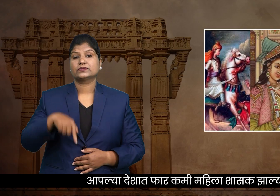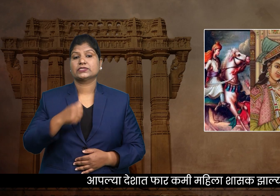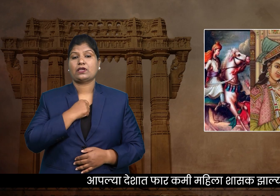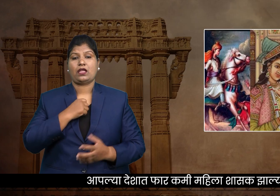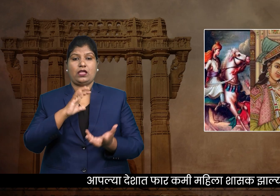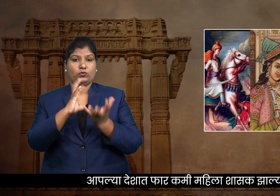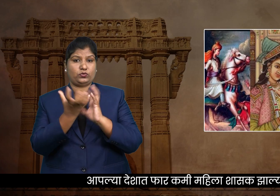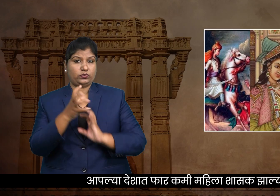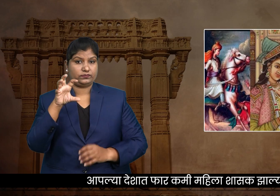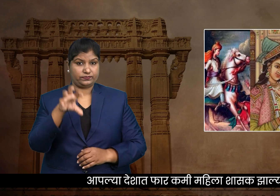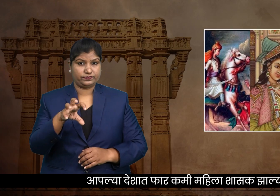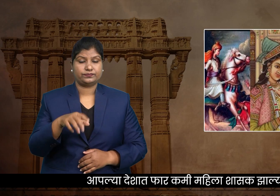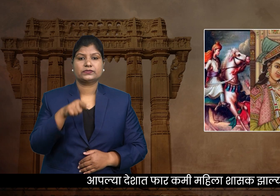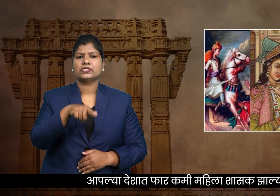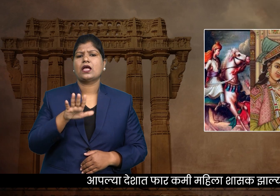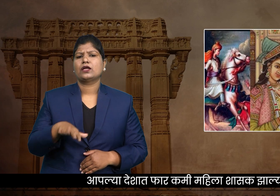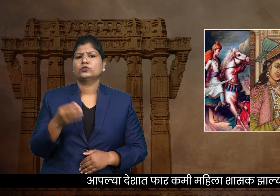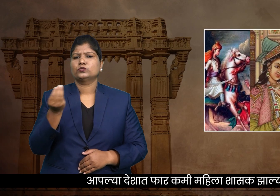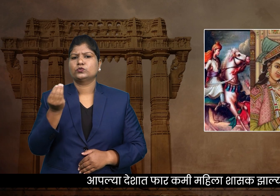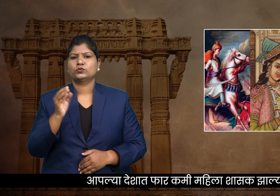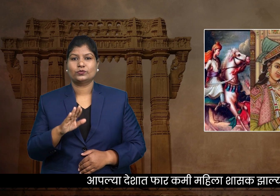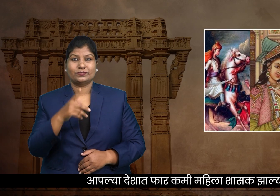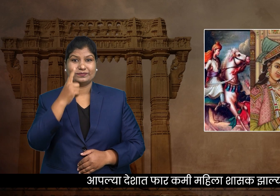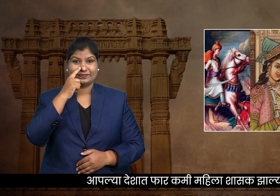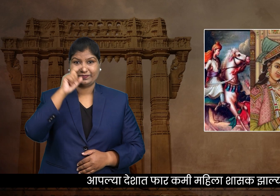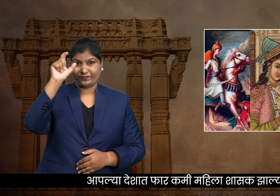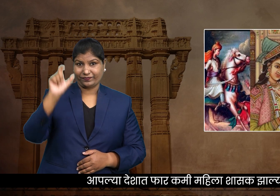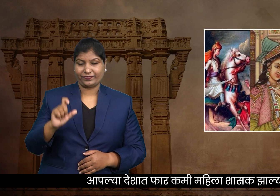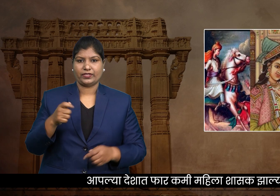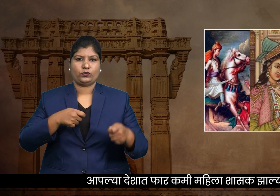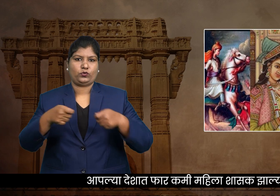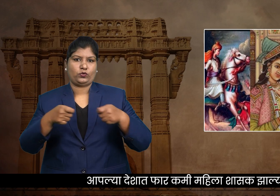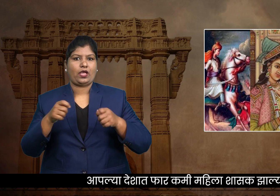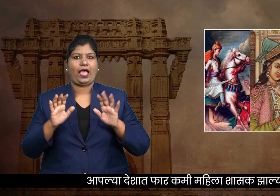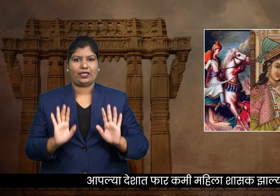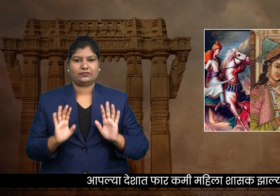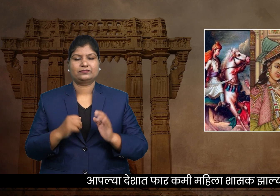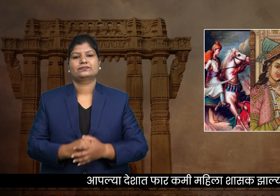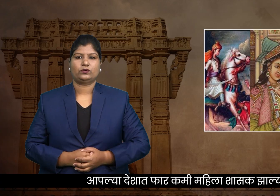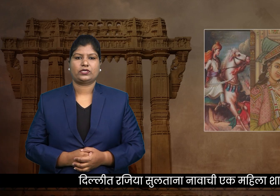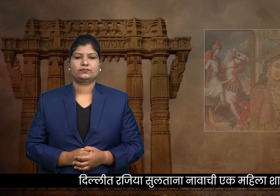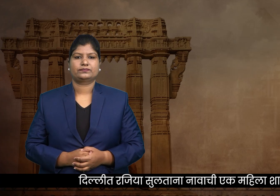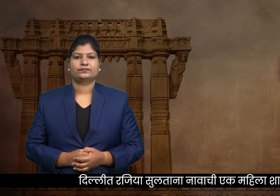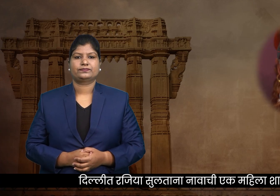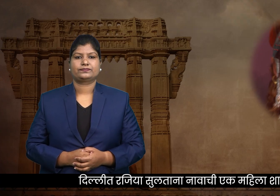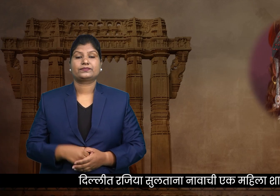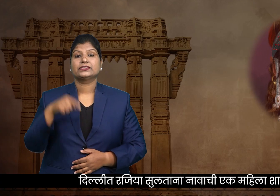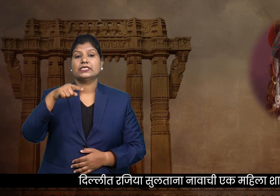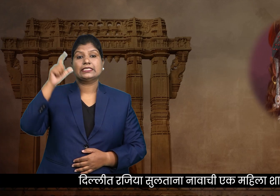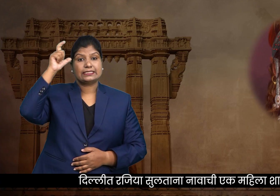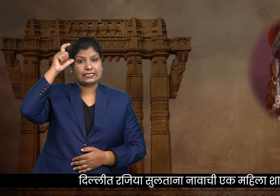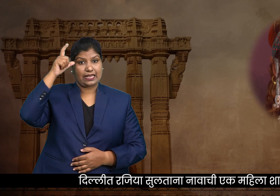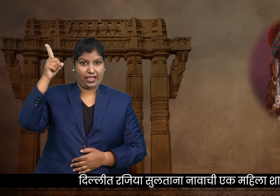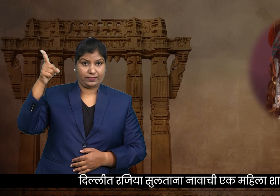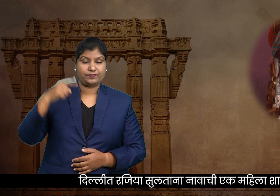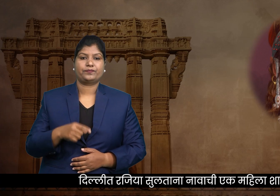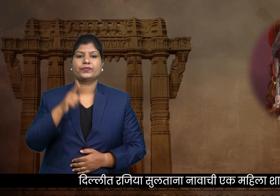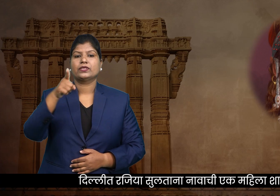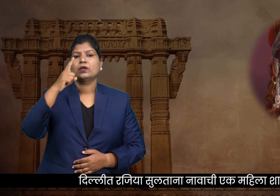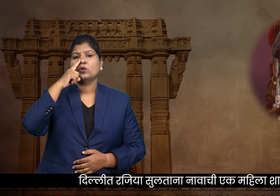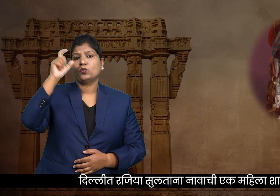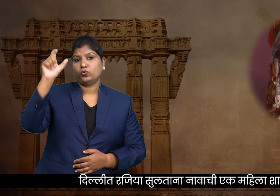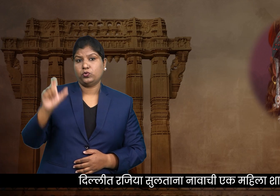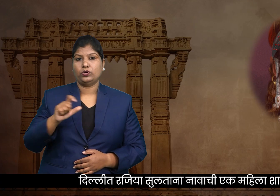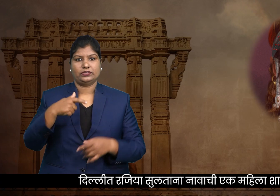आपल्या देशात फार कमी महिला शासक झाल्या आहेत. दिल्लीत राजी सुलताना नावाची